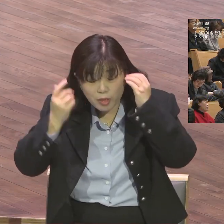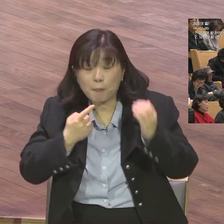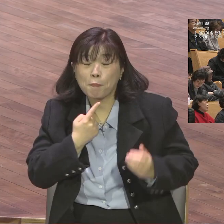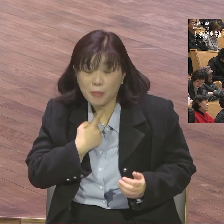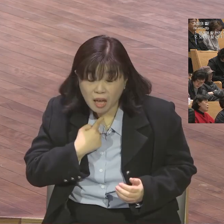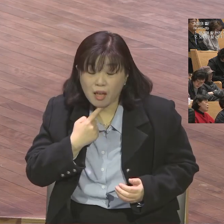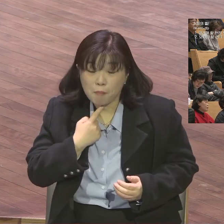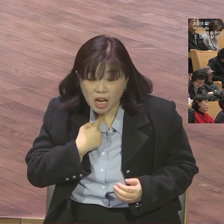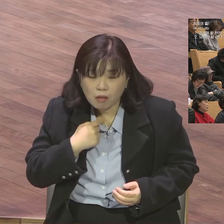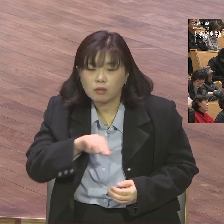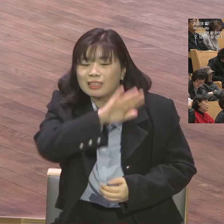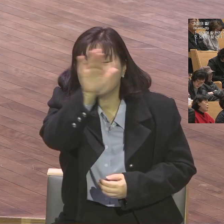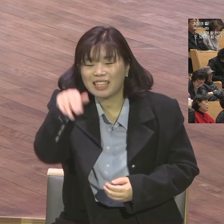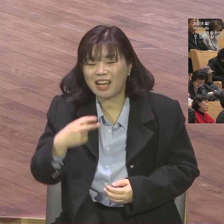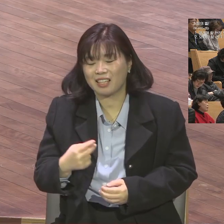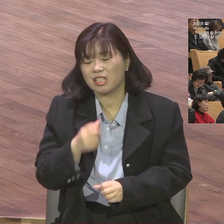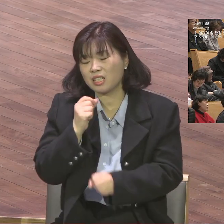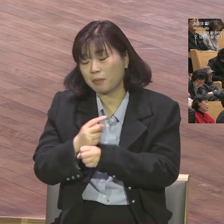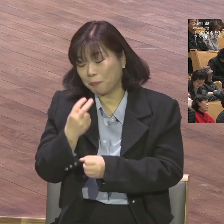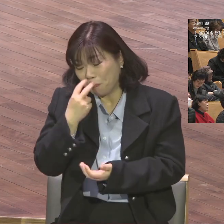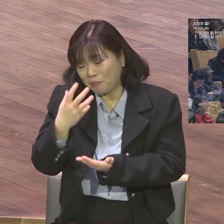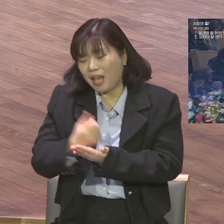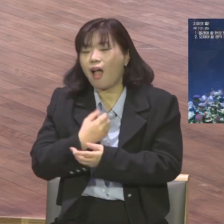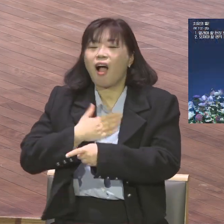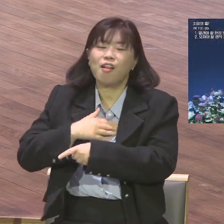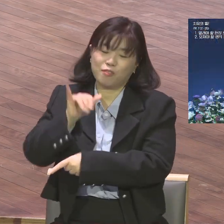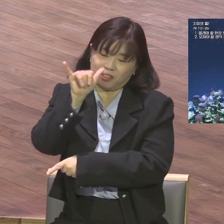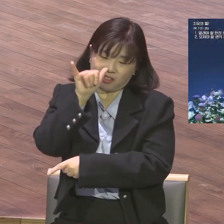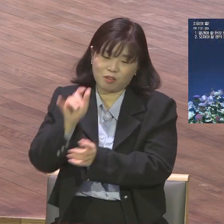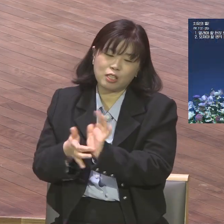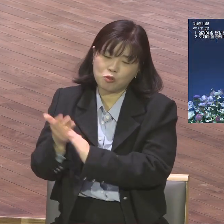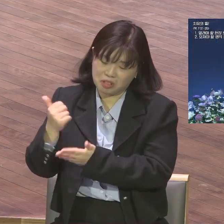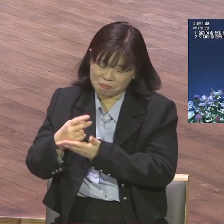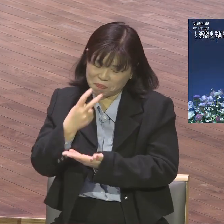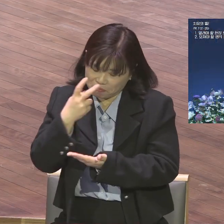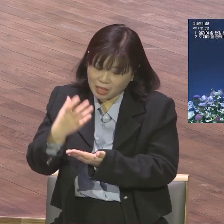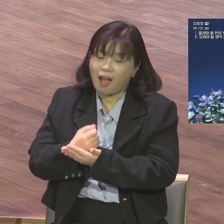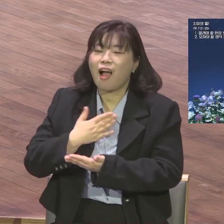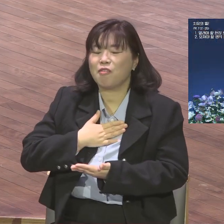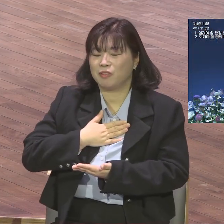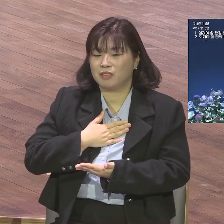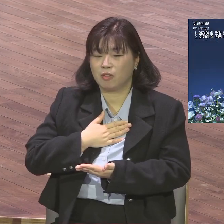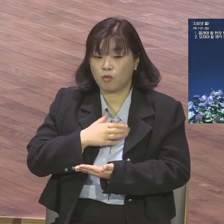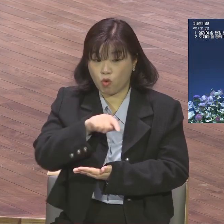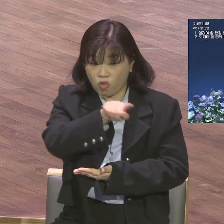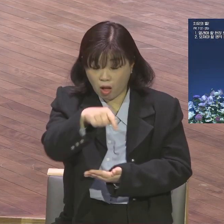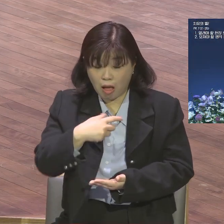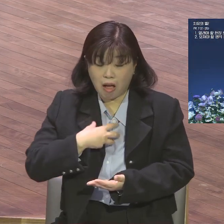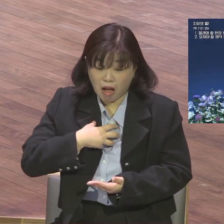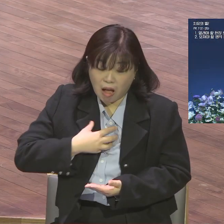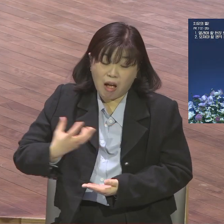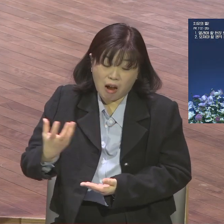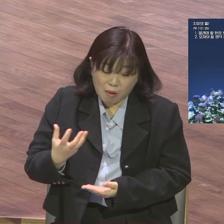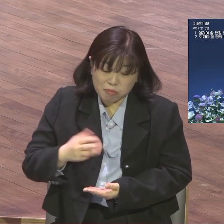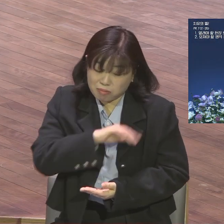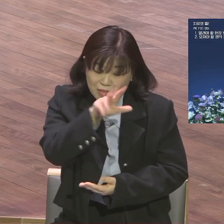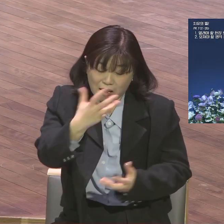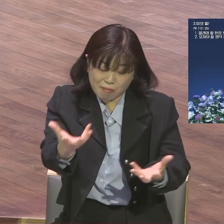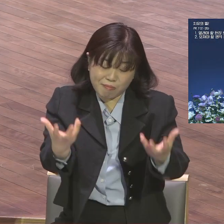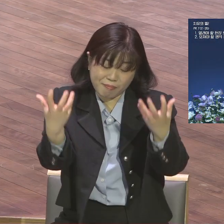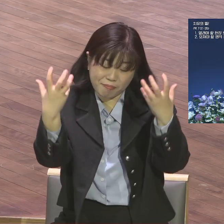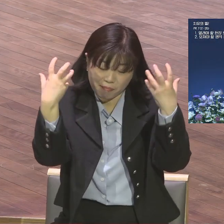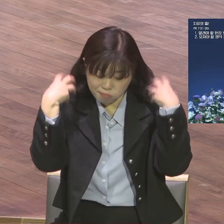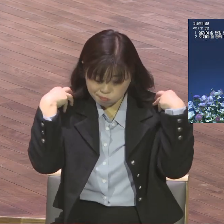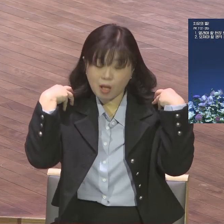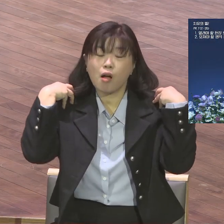그것도 직접 십자가에서 우리가 당해야 될 그 고통을 십자가에서 그 아픔을 직접 체험했어요. 더 이상